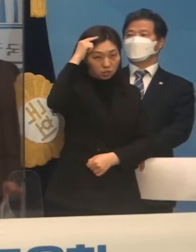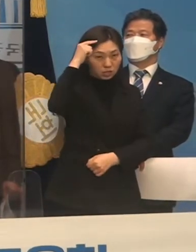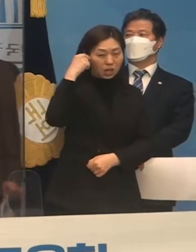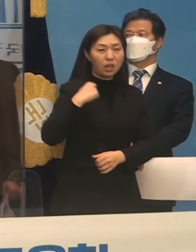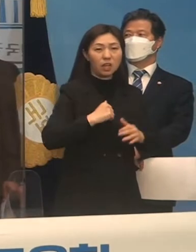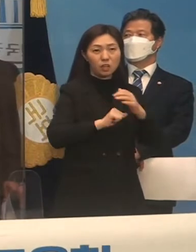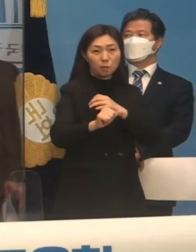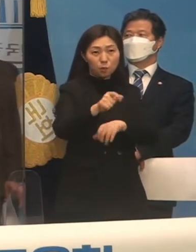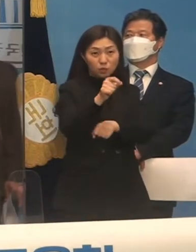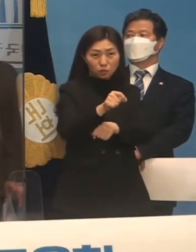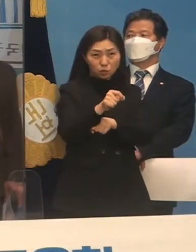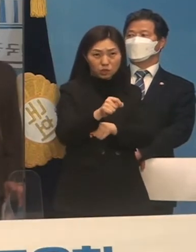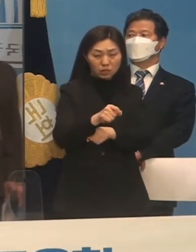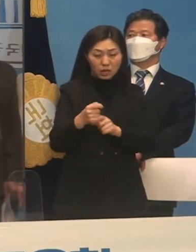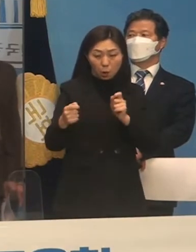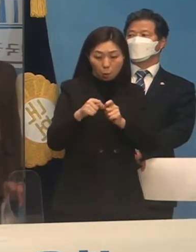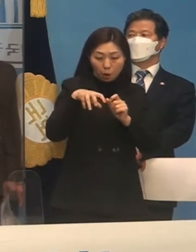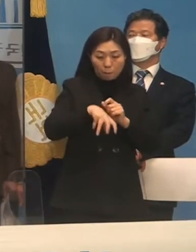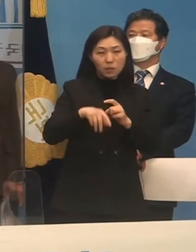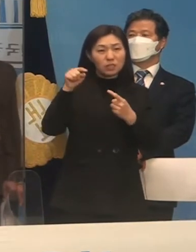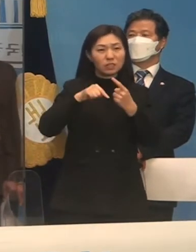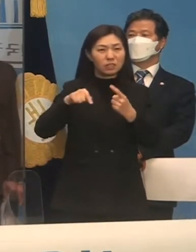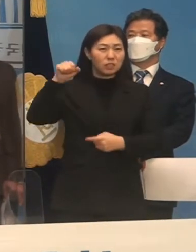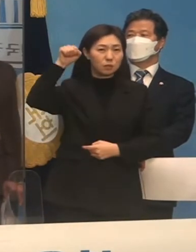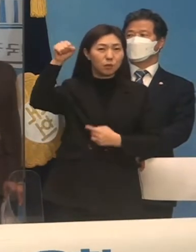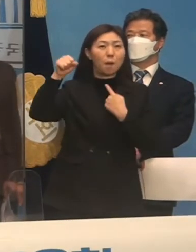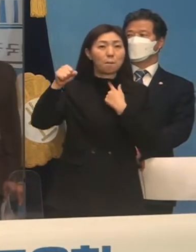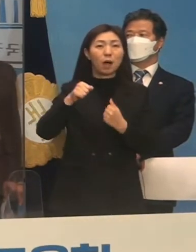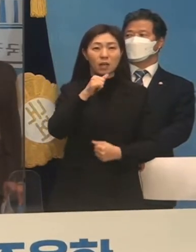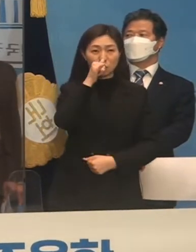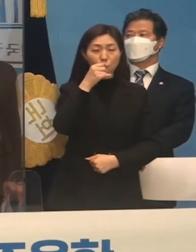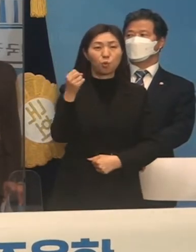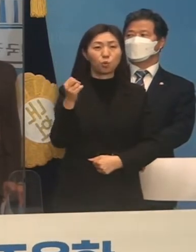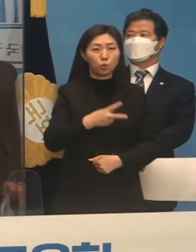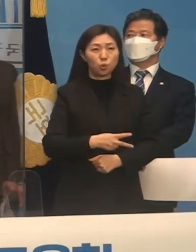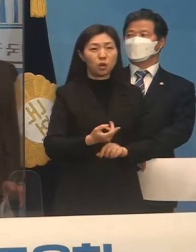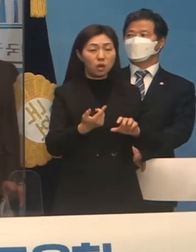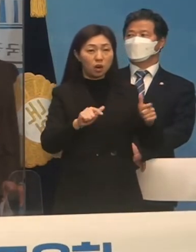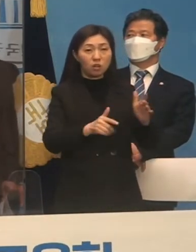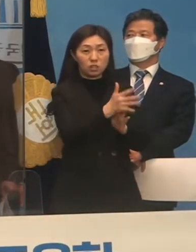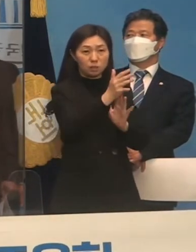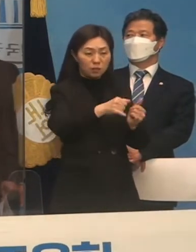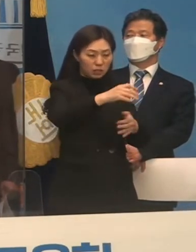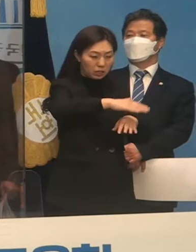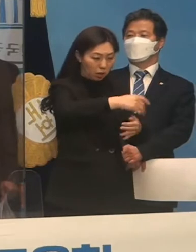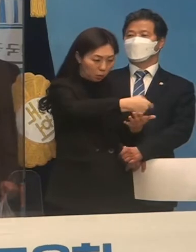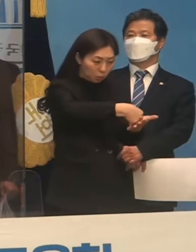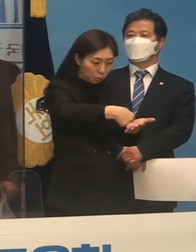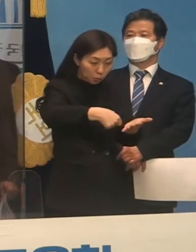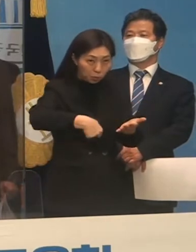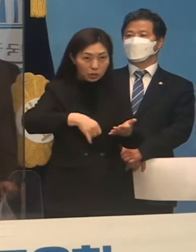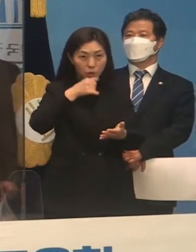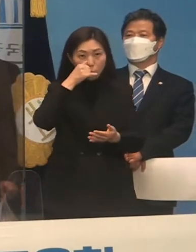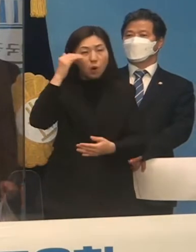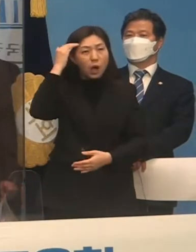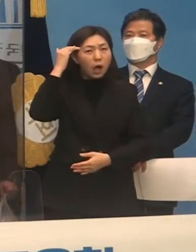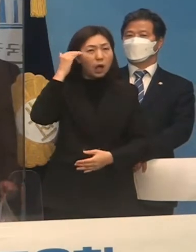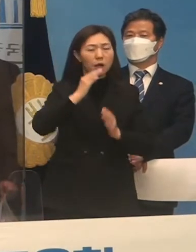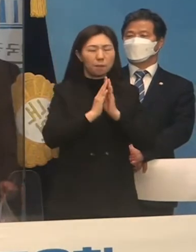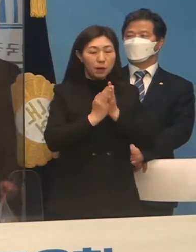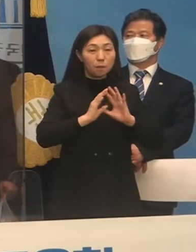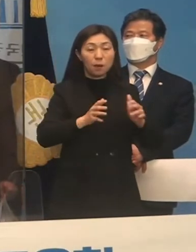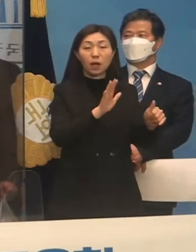시위를 이어왔었고 또 여러 시민분들과 함께 각종 서명 캠페인과 또 미얀마의 군부를 지원하는 한국 기업에 대한 캠페인 등 여러